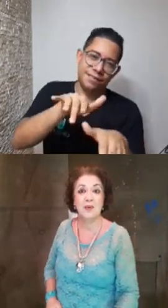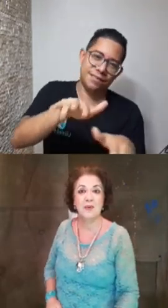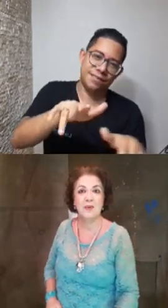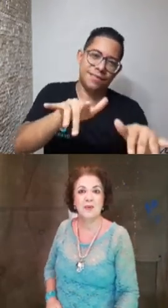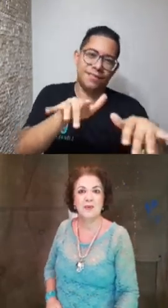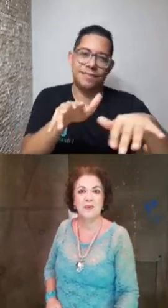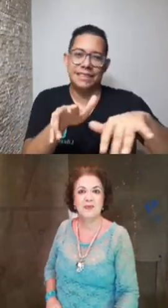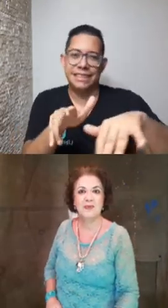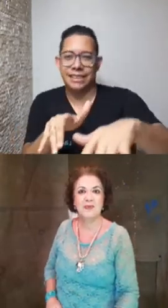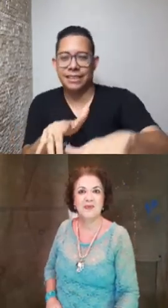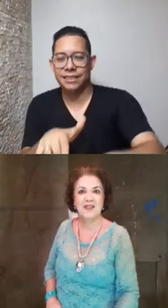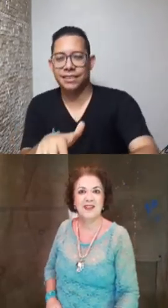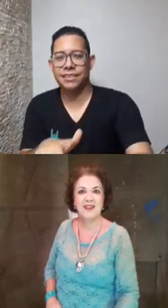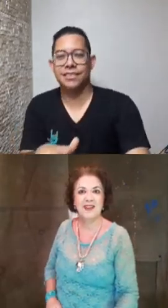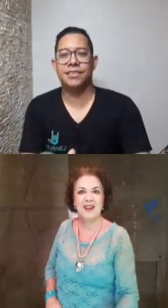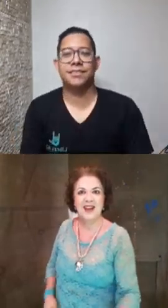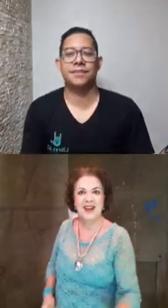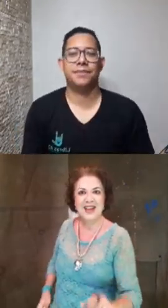rio.